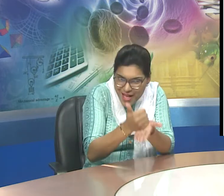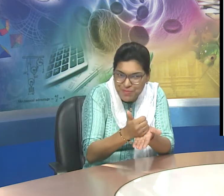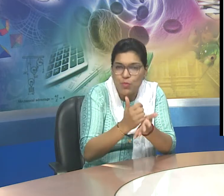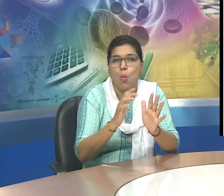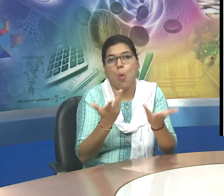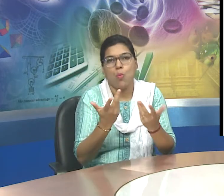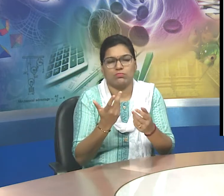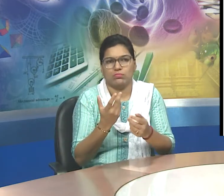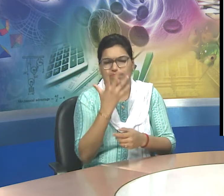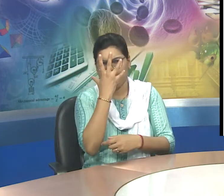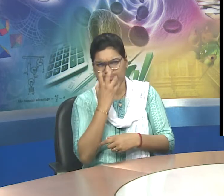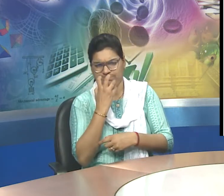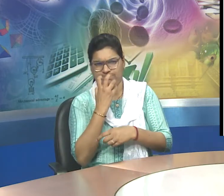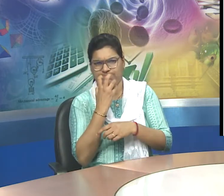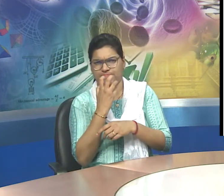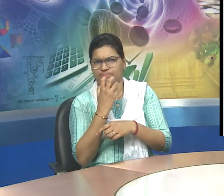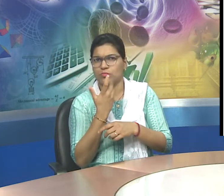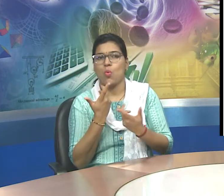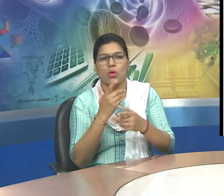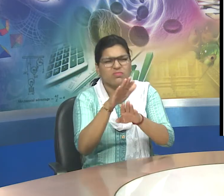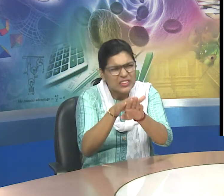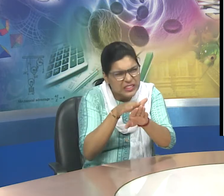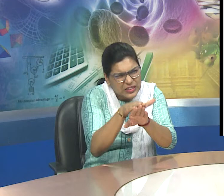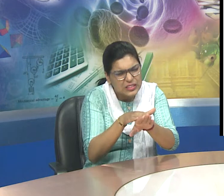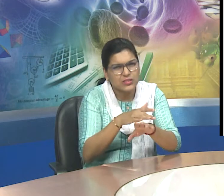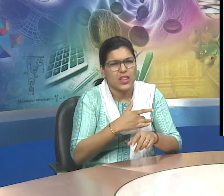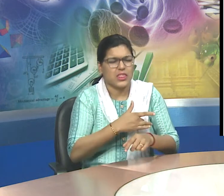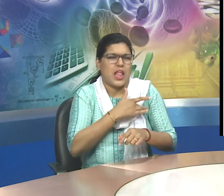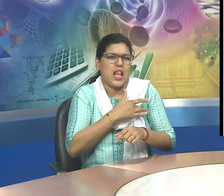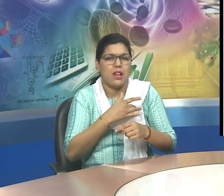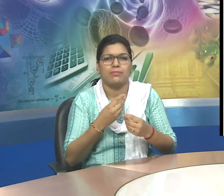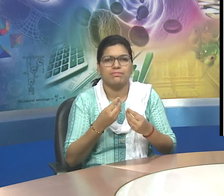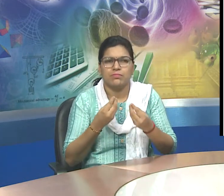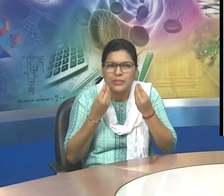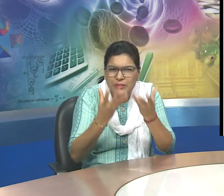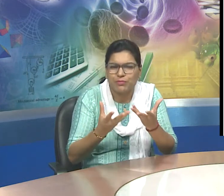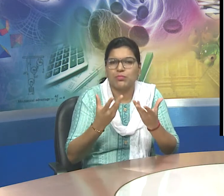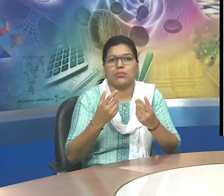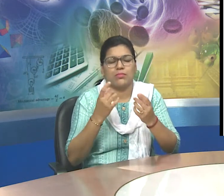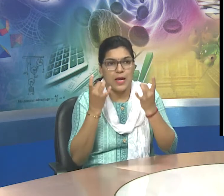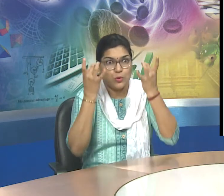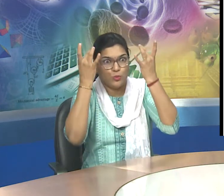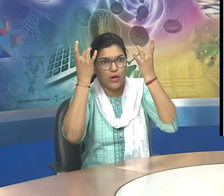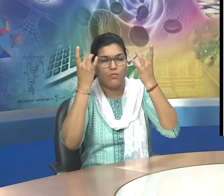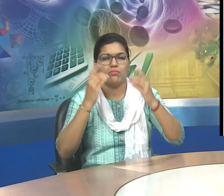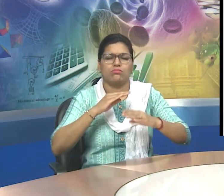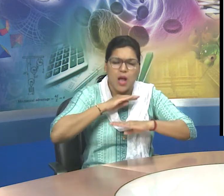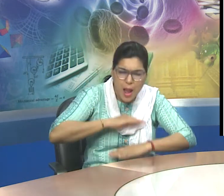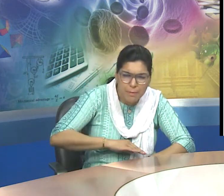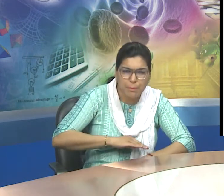को प्रकट करता है या किसी की मदद करता है, उसके चेहरे पे क्या हाव भाव आते हैं, या किस तरह से अपने आप को वो आपके